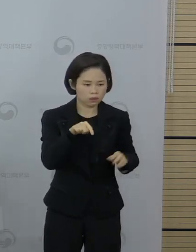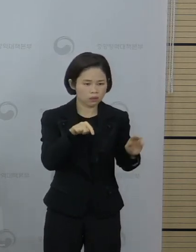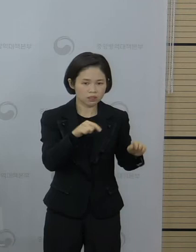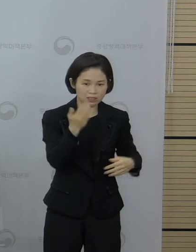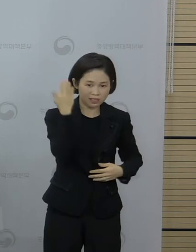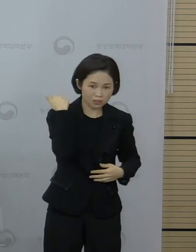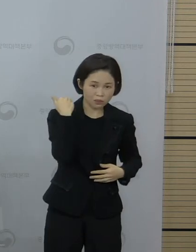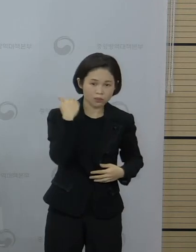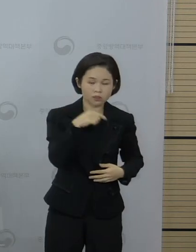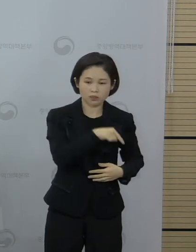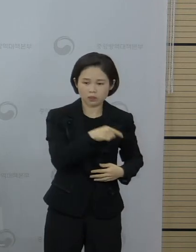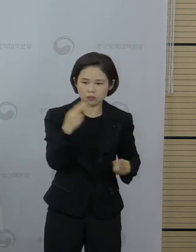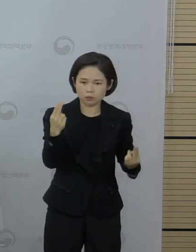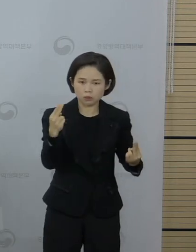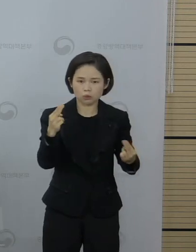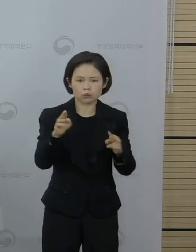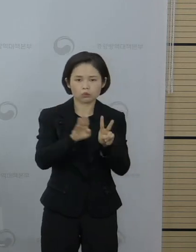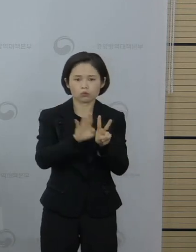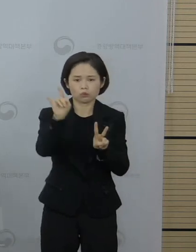이상 증가하였습니다.